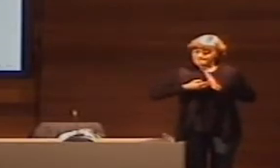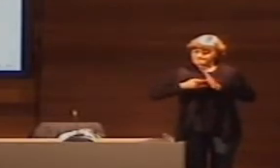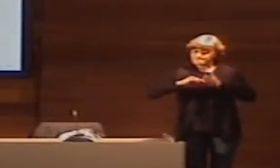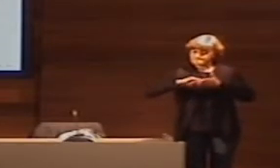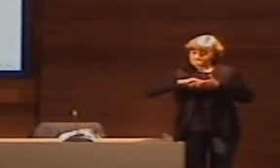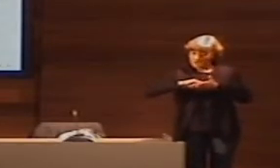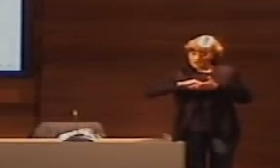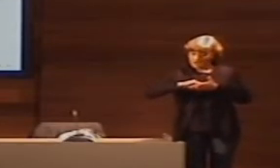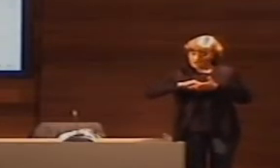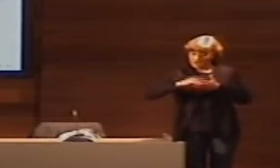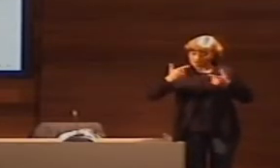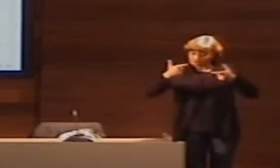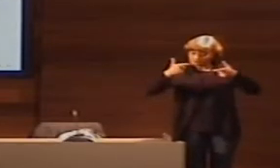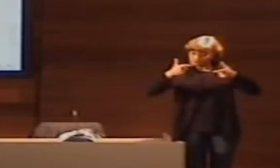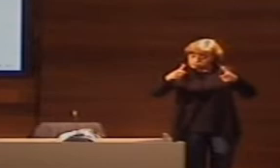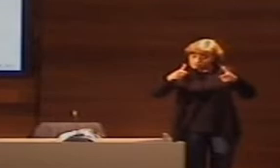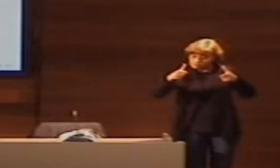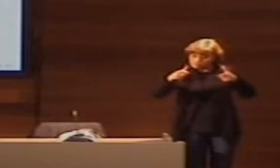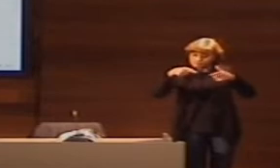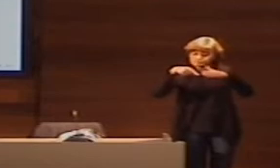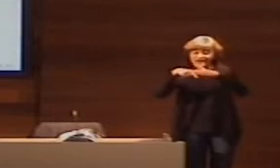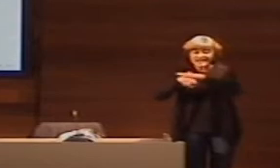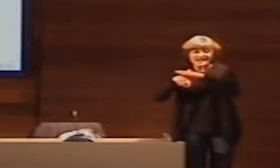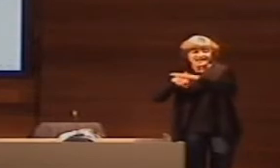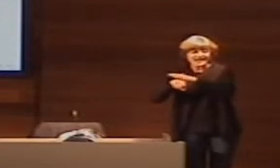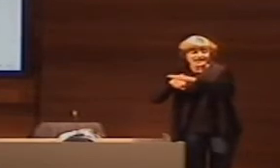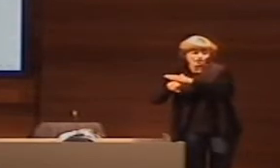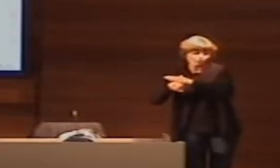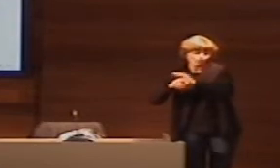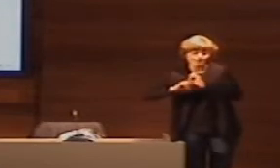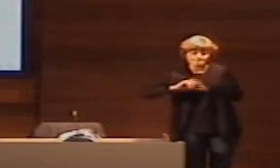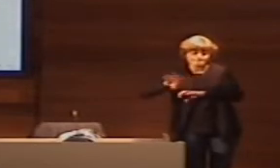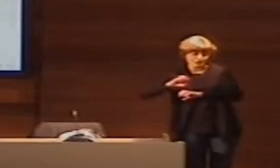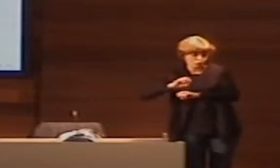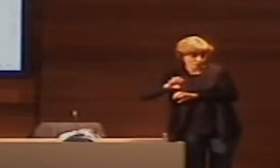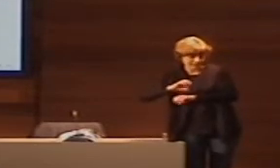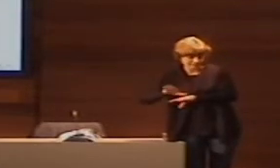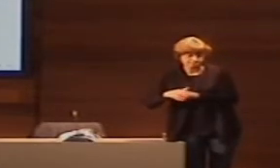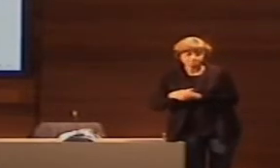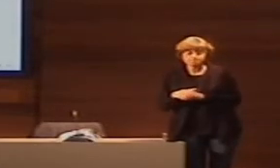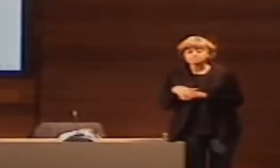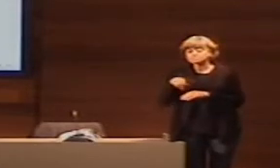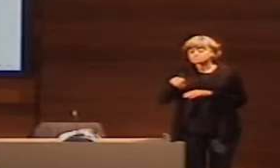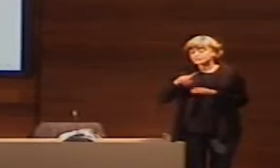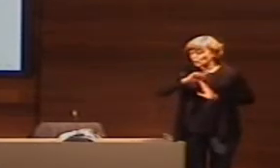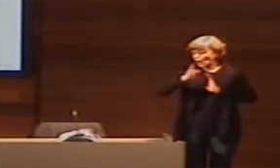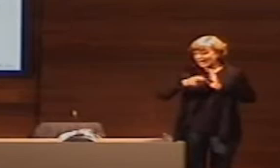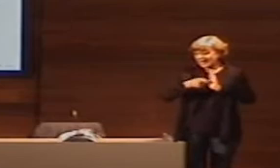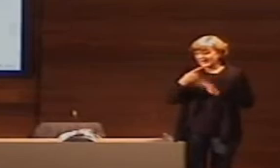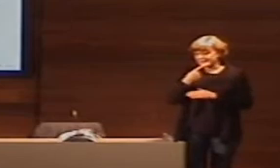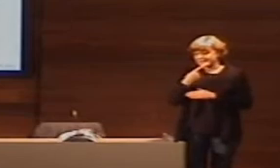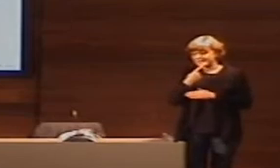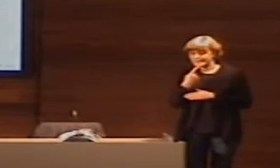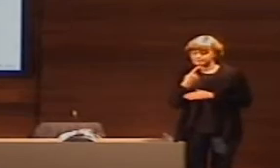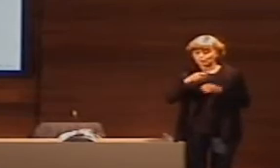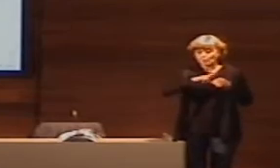plan estatal marco de residuos a nivel español que lo que hace es, de alguna forma, tratar de alinear los diferentes